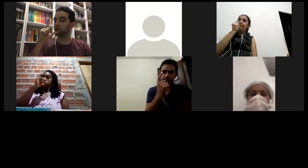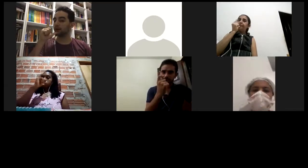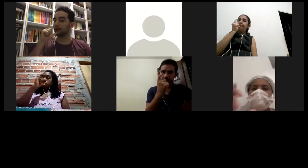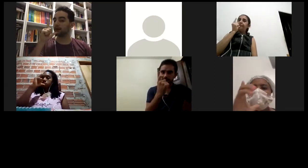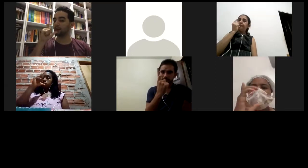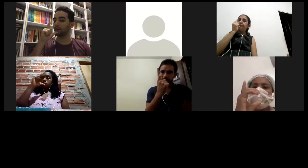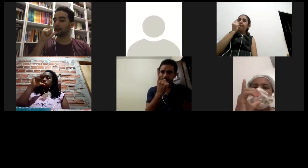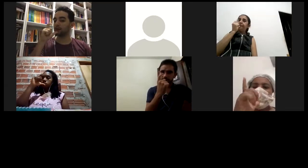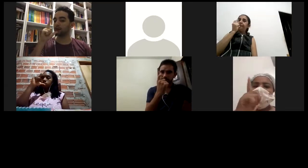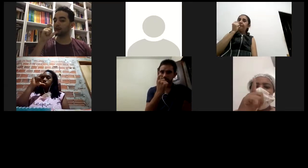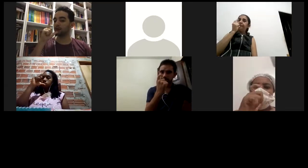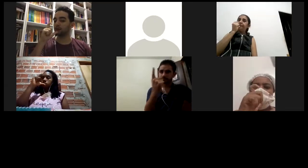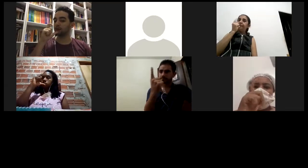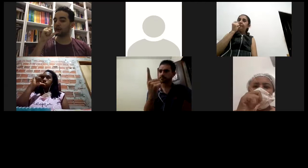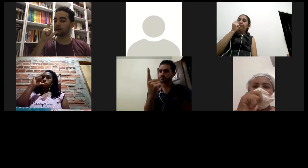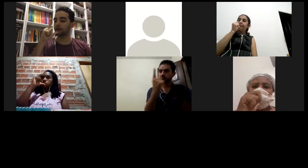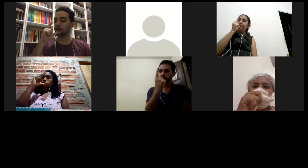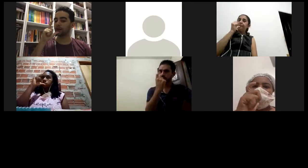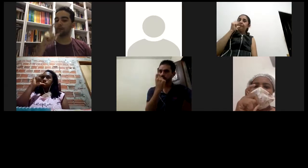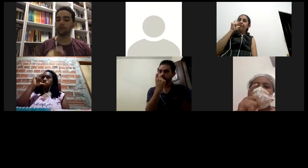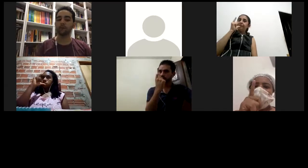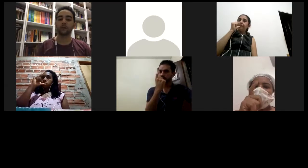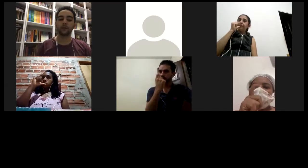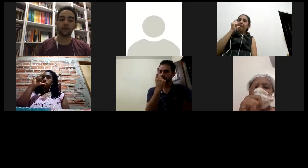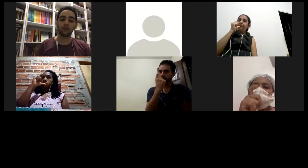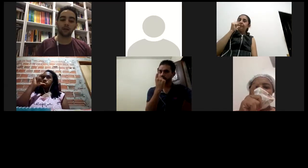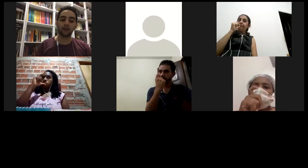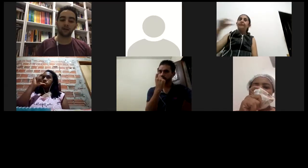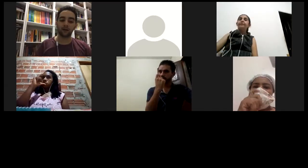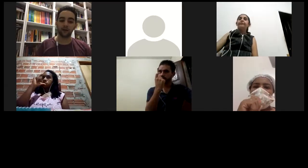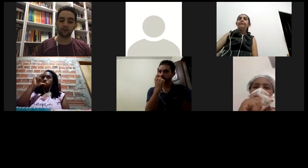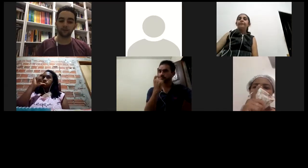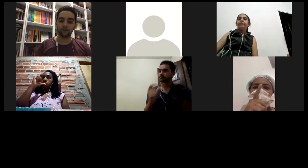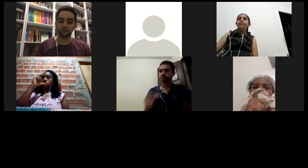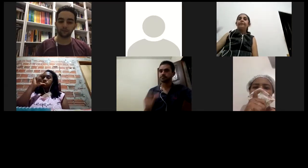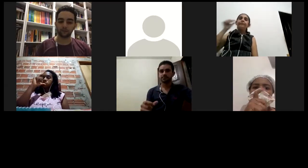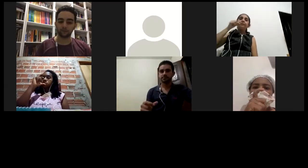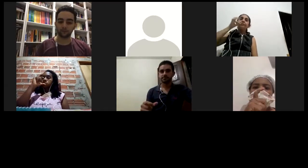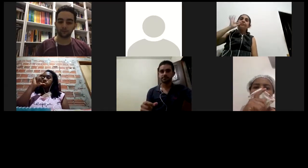Água. L no queixo e mexe o dedo. Café.